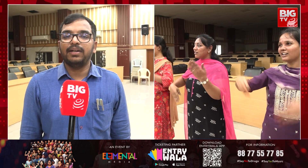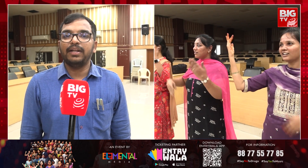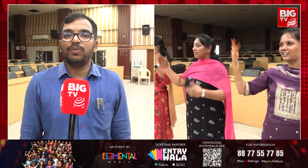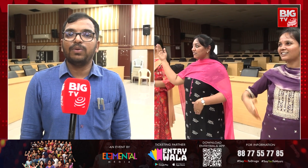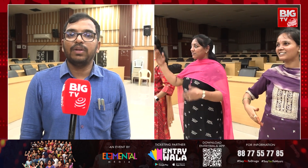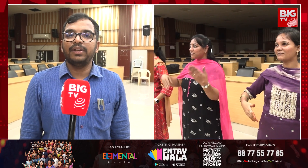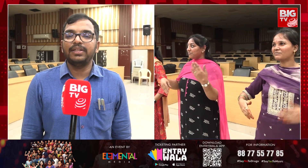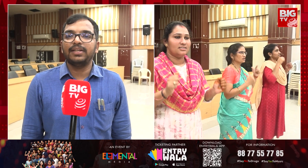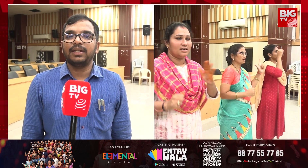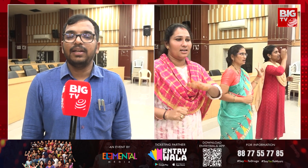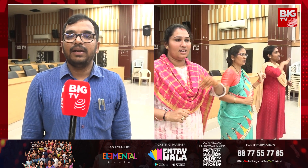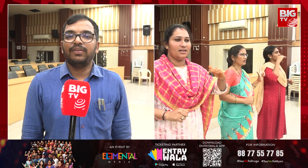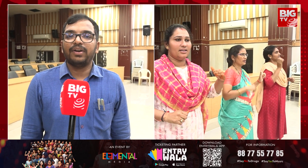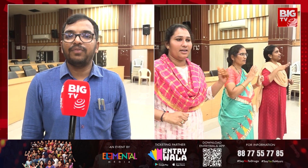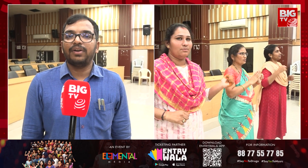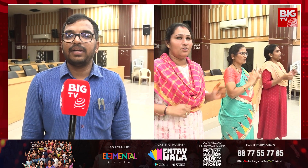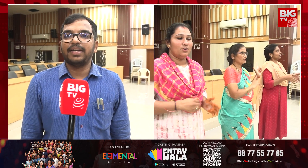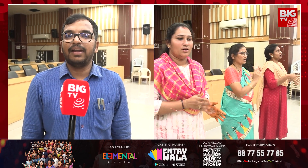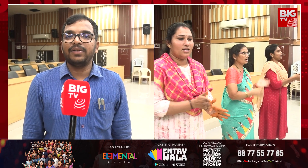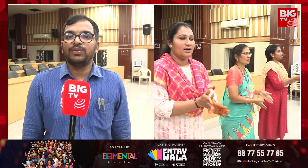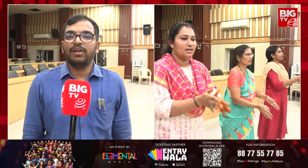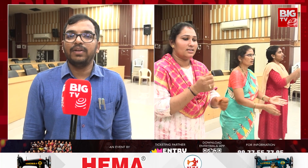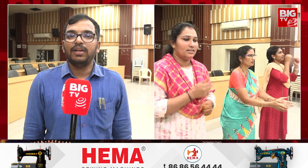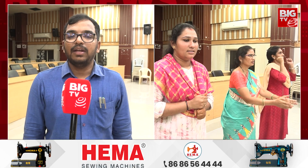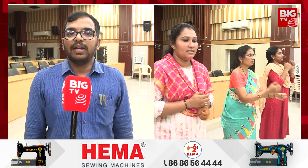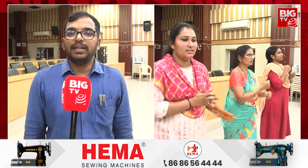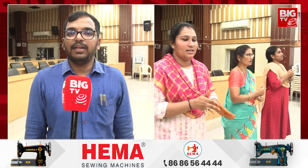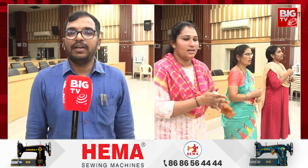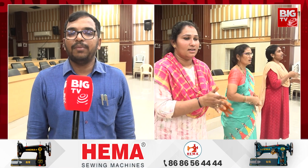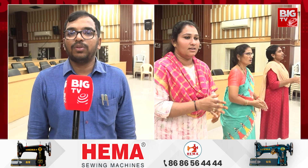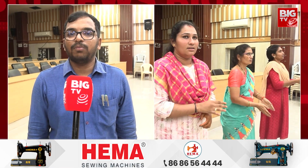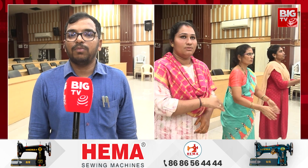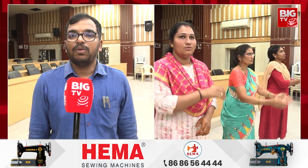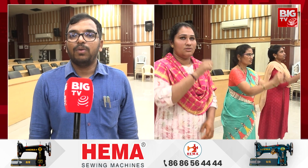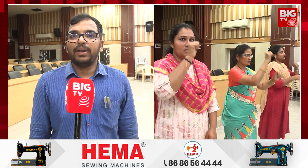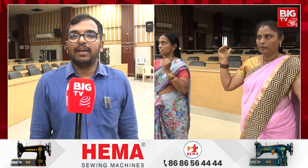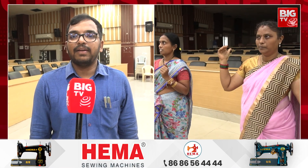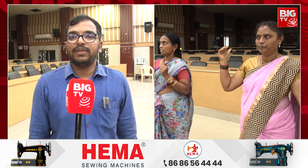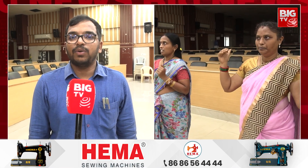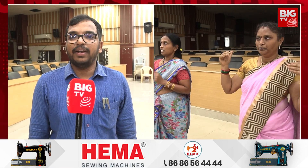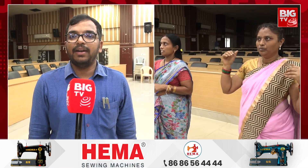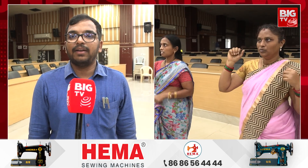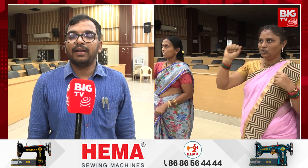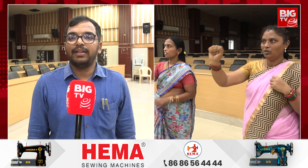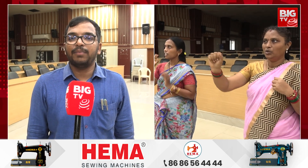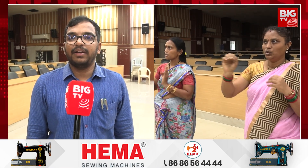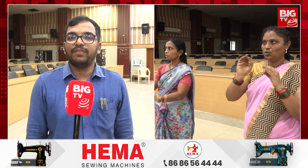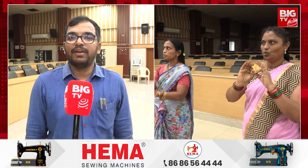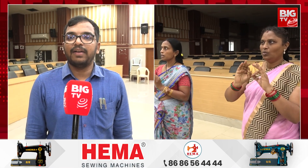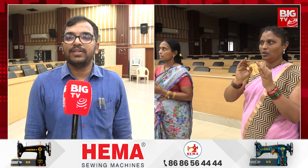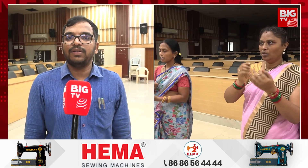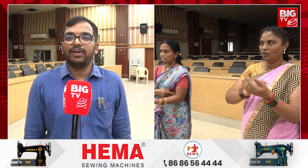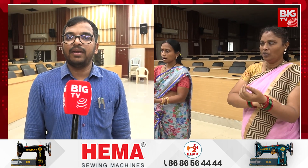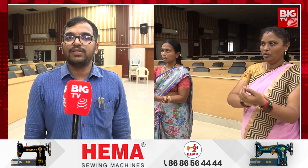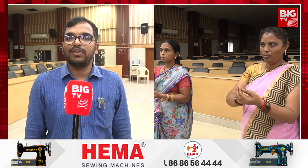మనకి ఏంటంటే ఇదివరకు ఎవ్రీ రీజియన్కి డిఫరెంట్గా సైన్ లాంగ్వేజెస్ ఉండేవి. కానీ ఇండియా మొత్తం ఒకే లాంగ్వేజ్, ఒకే డైలెక్ట్, ఎలాగైతే మనకి